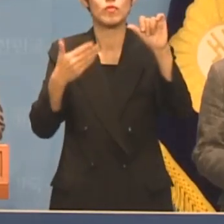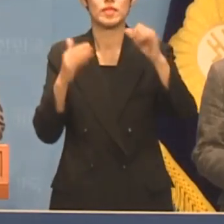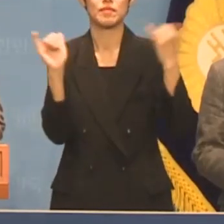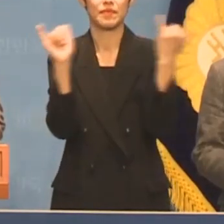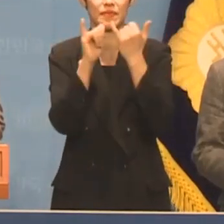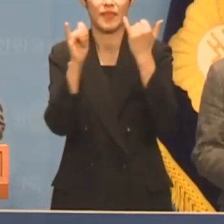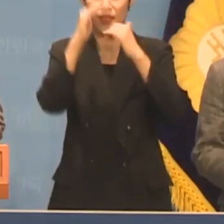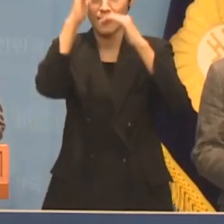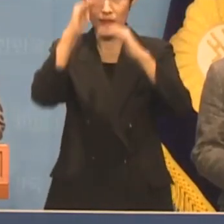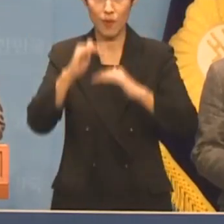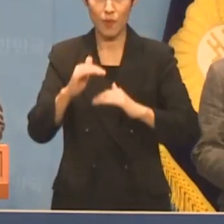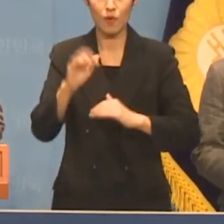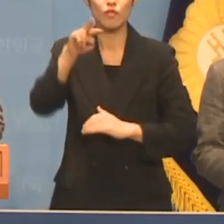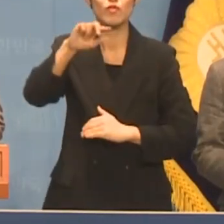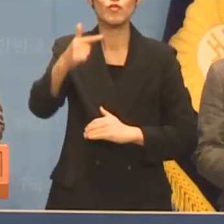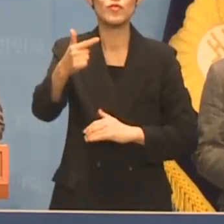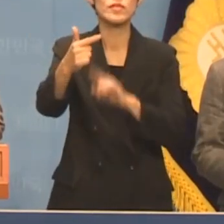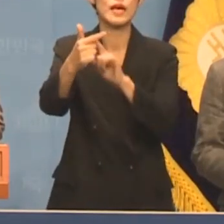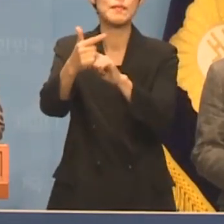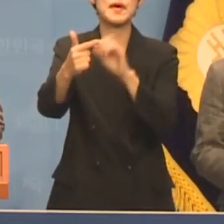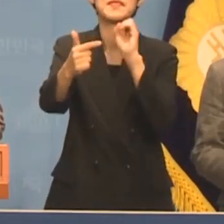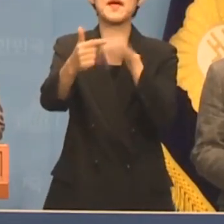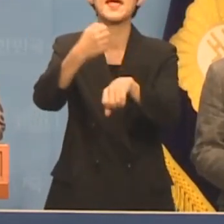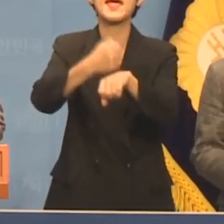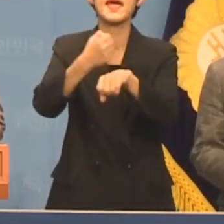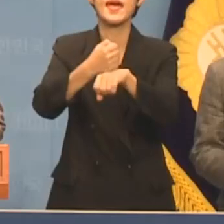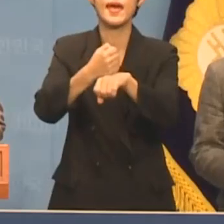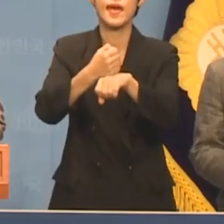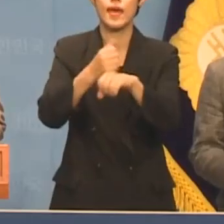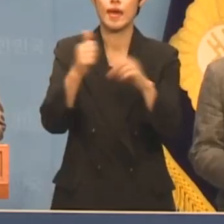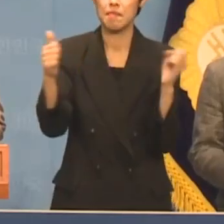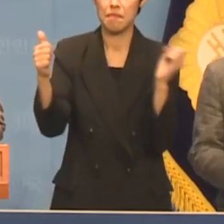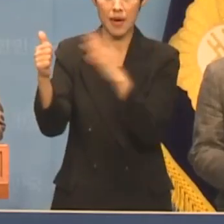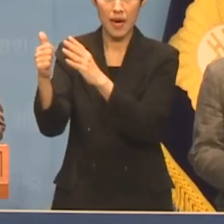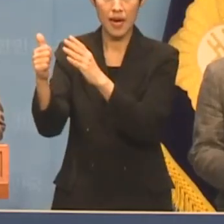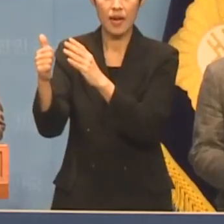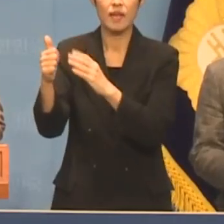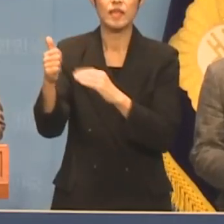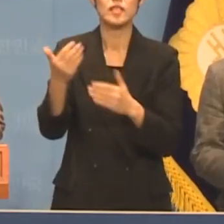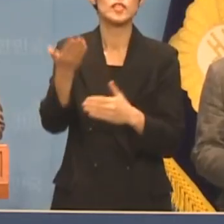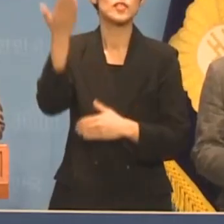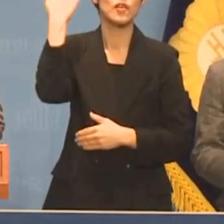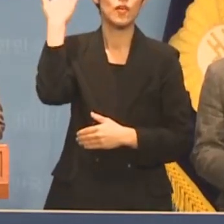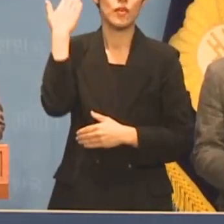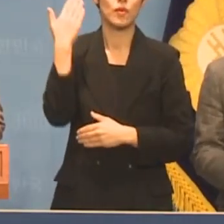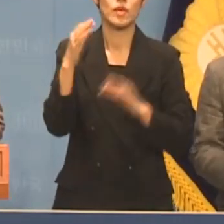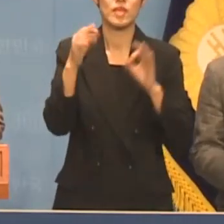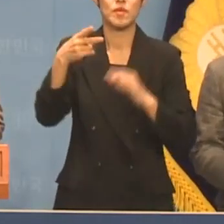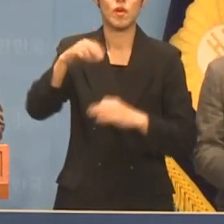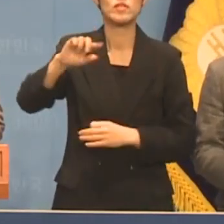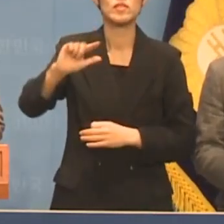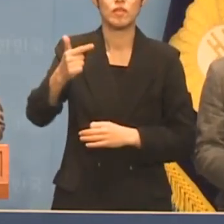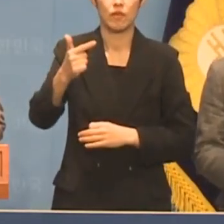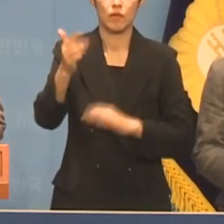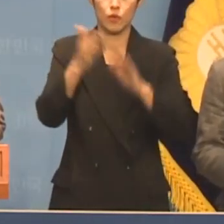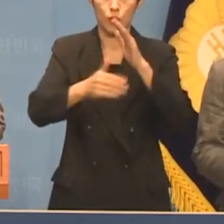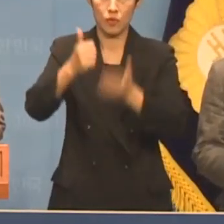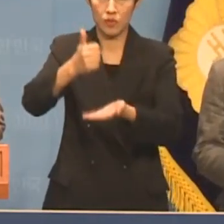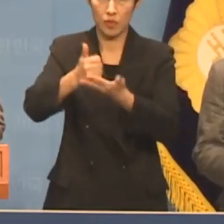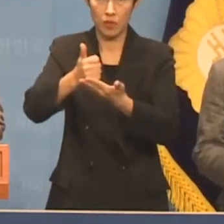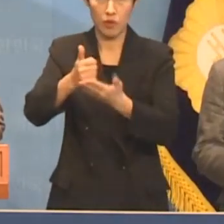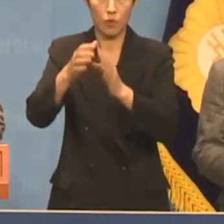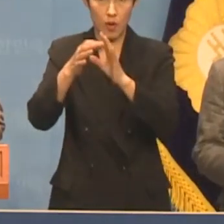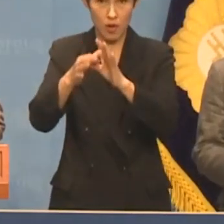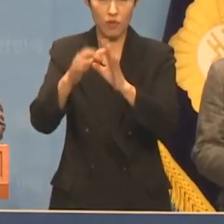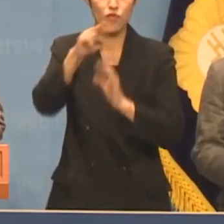통화에서 윤상현한테 한 번 더 이야기하겠다고 말한 것은 이 통화 전에도 김영선 의원의 공천 문제를